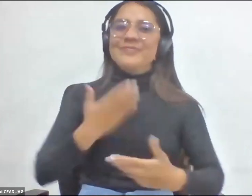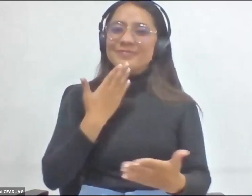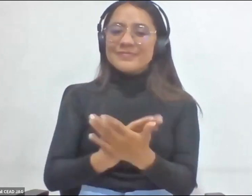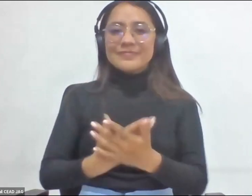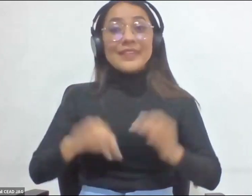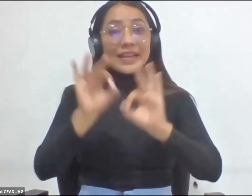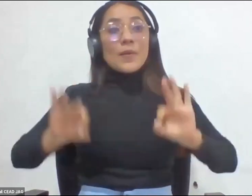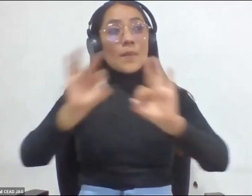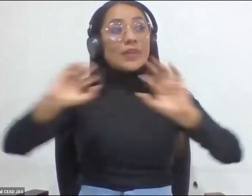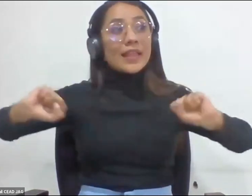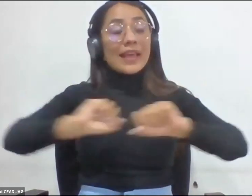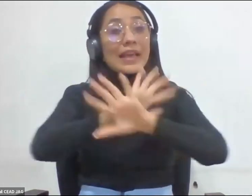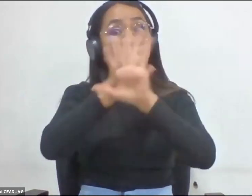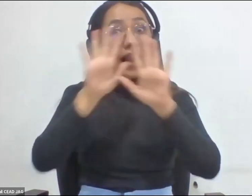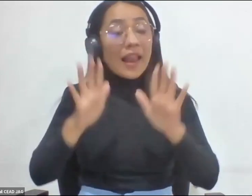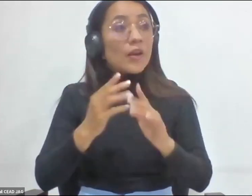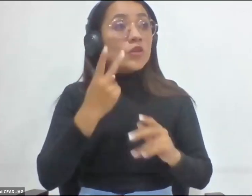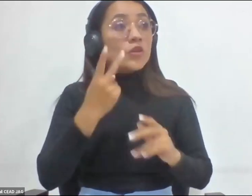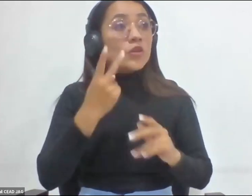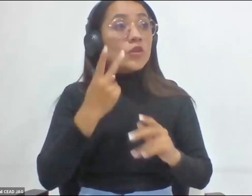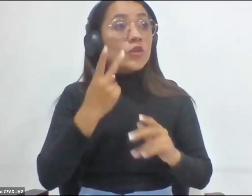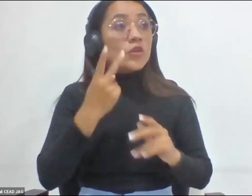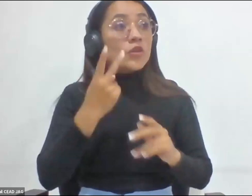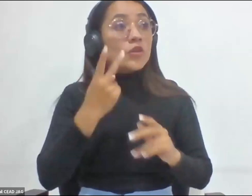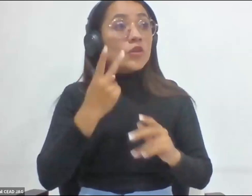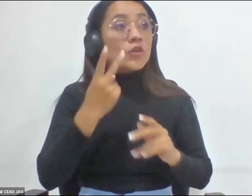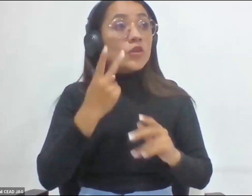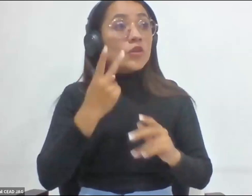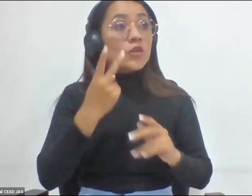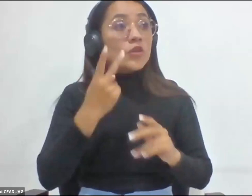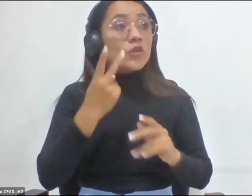porque también estaba viendo en el chat el tema